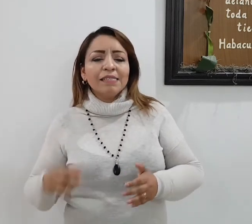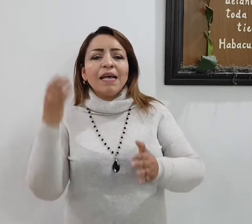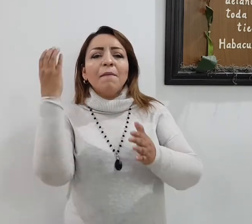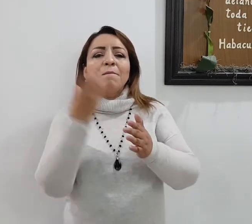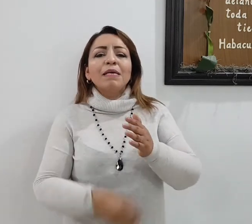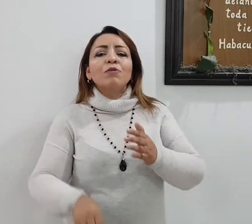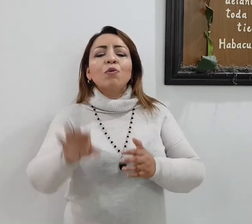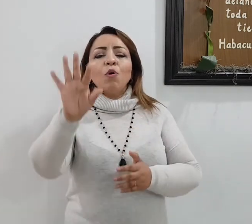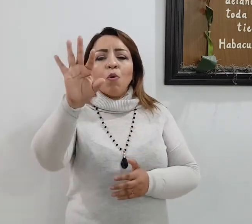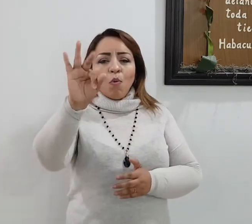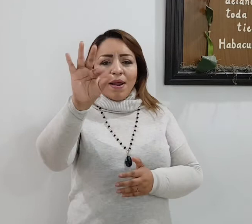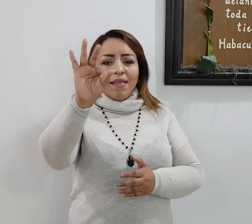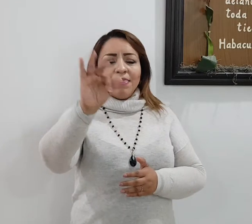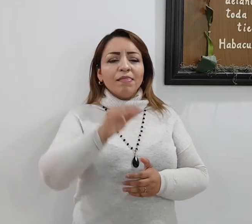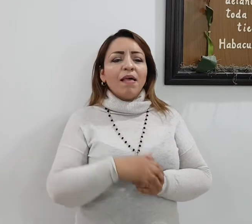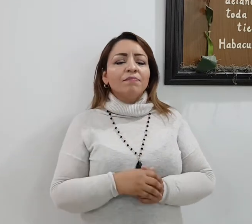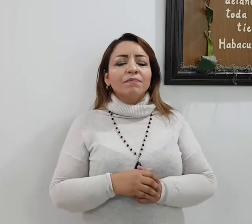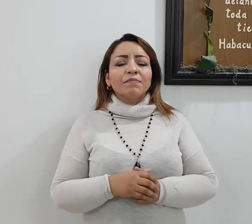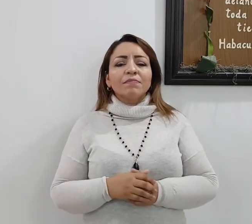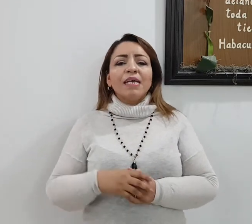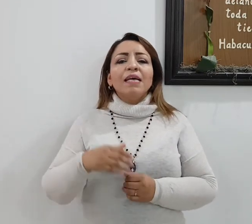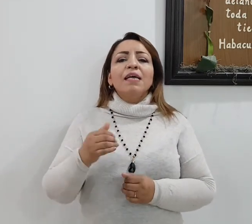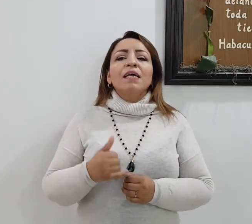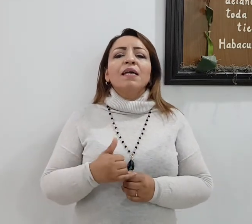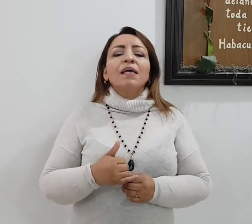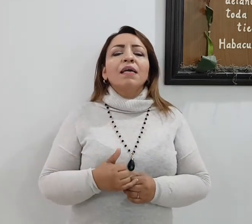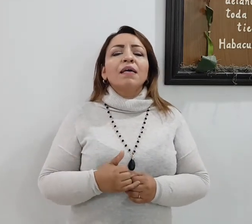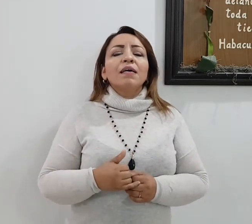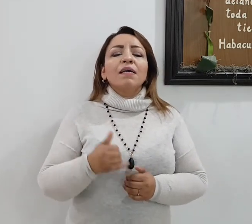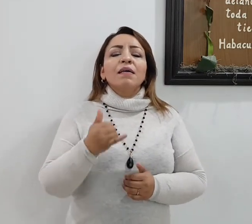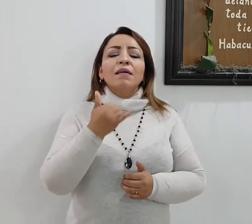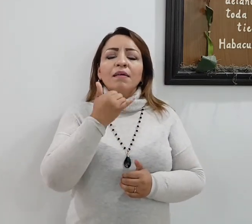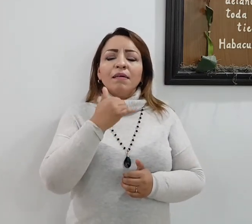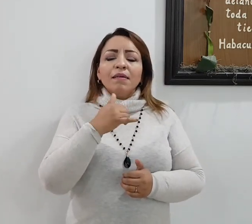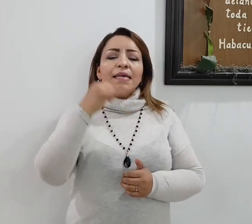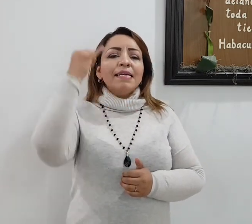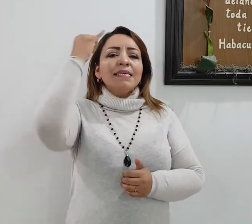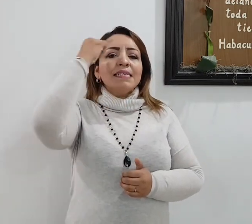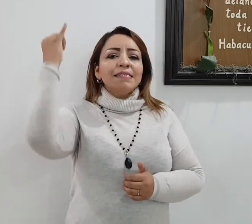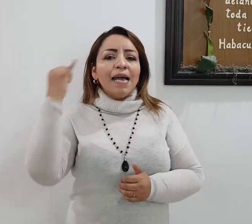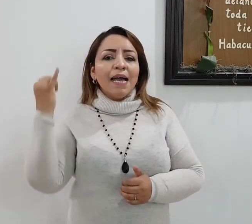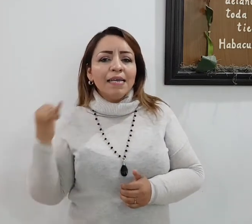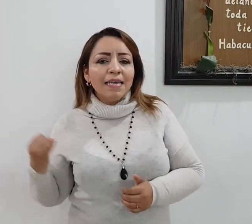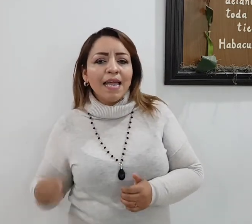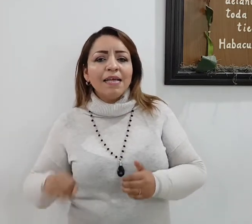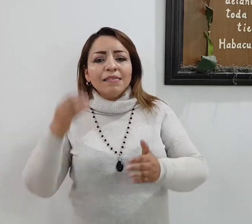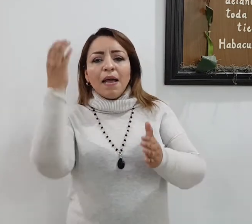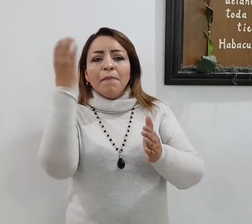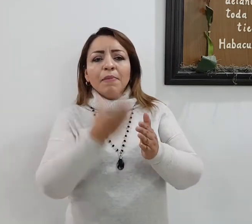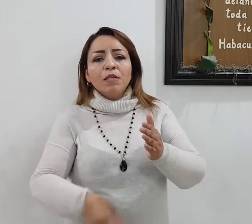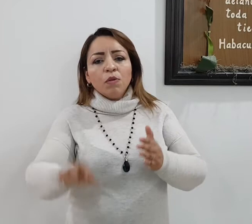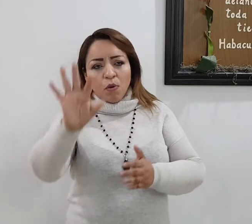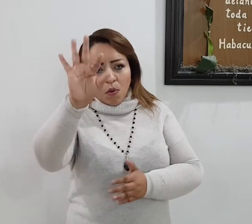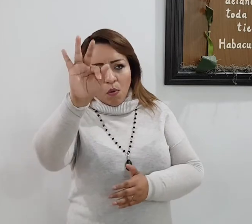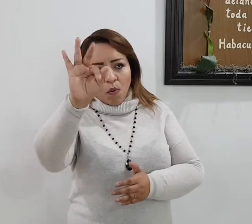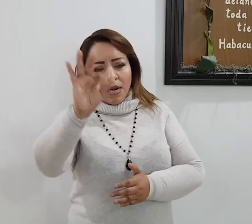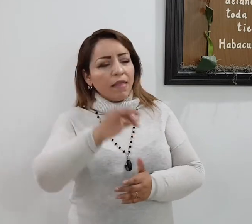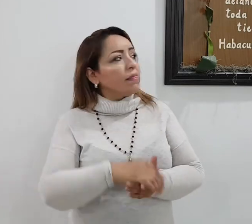mejor lo busco yo, ¿verdad? Para decirle a partir del 12, no, a ver, los ojos, más adelante, es donde habla